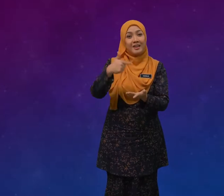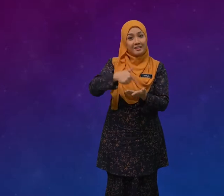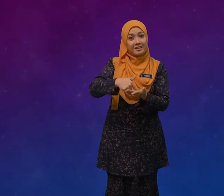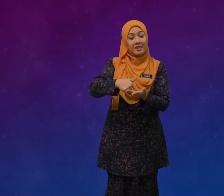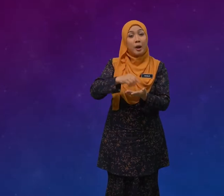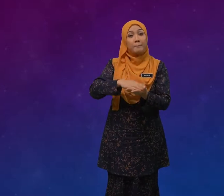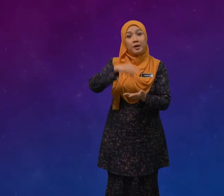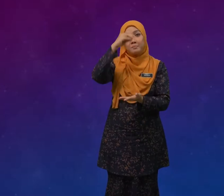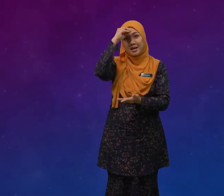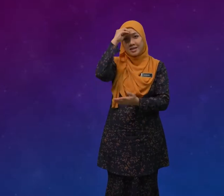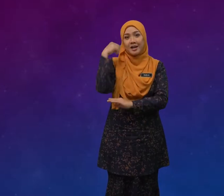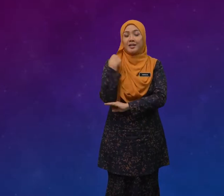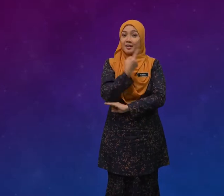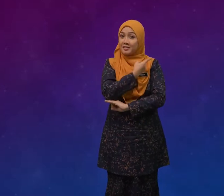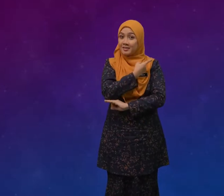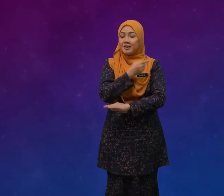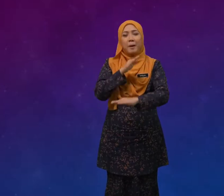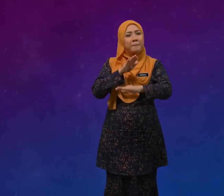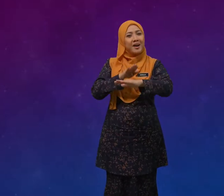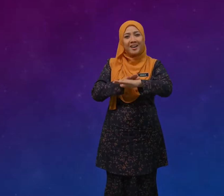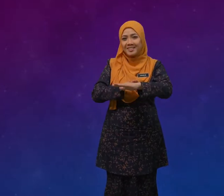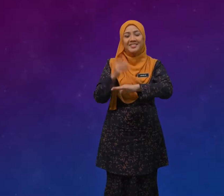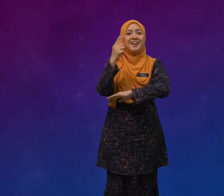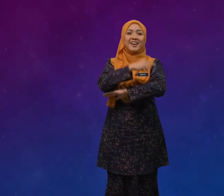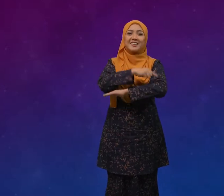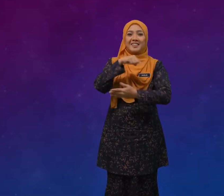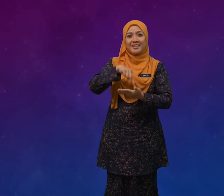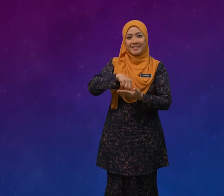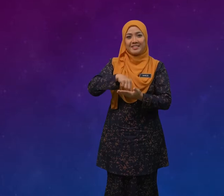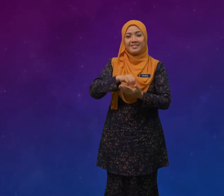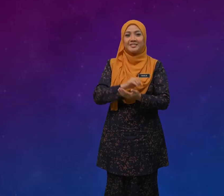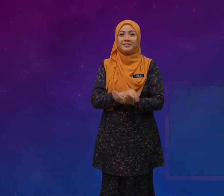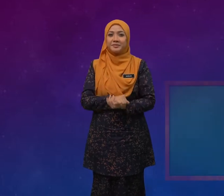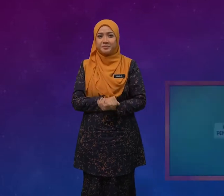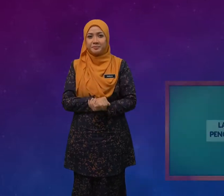lagi pembelajaran kita pada hari ini.